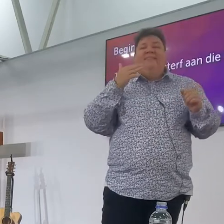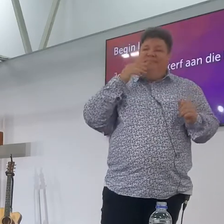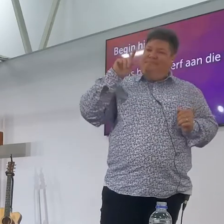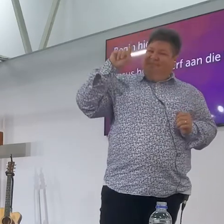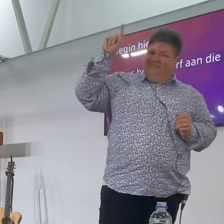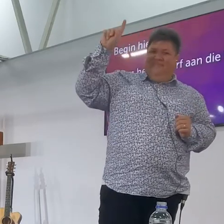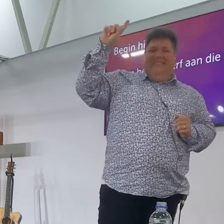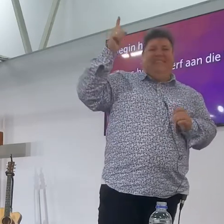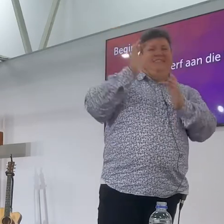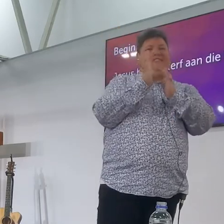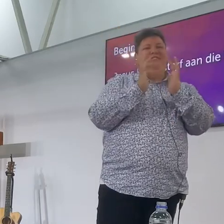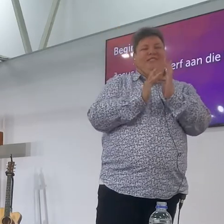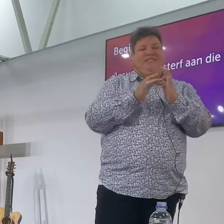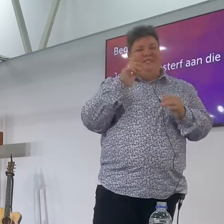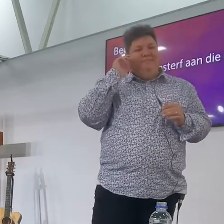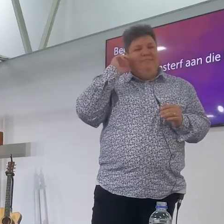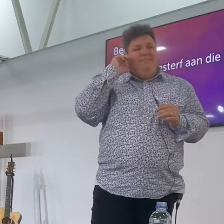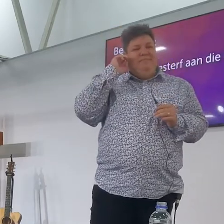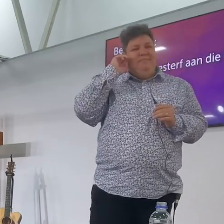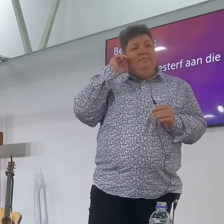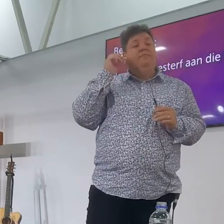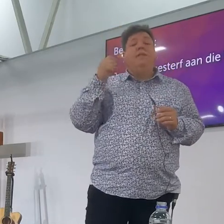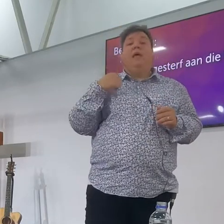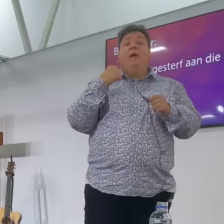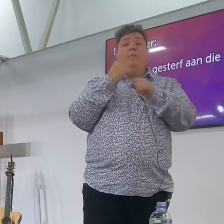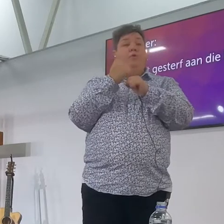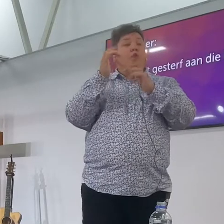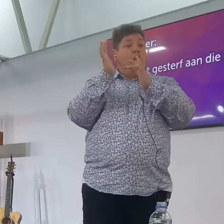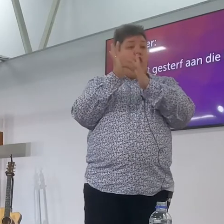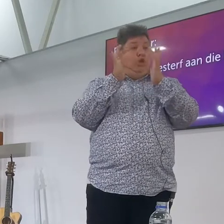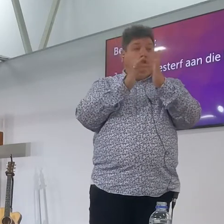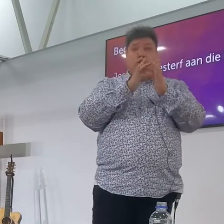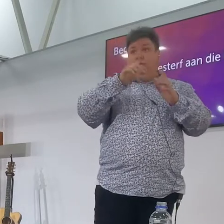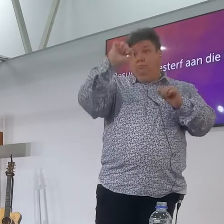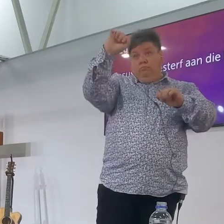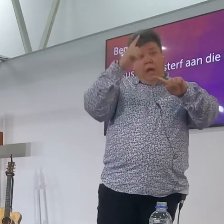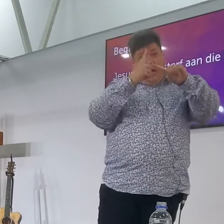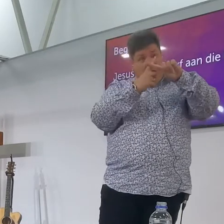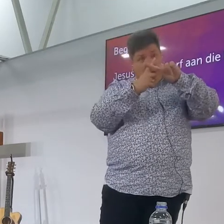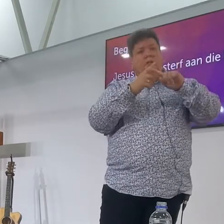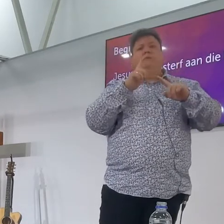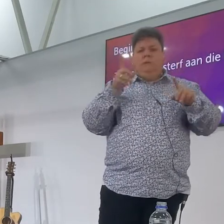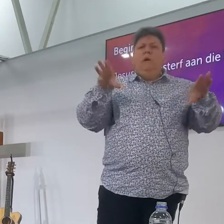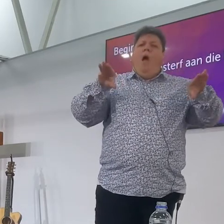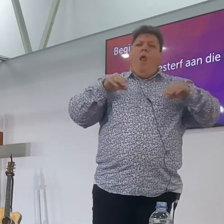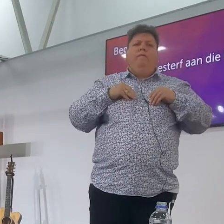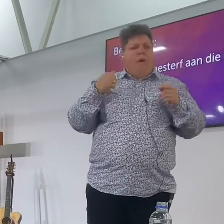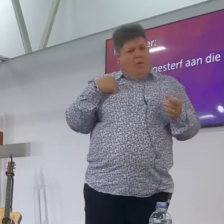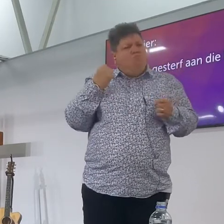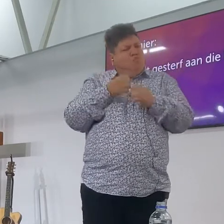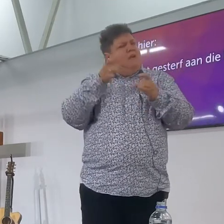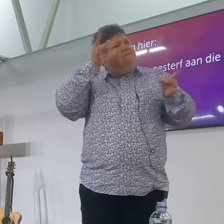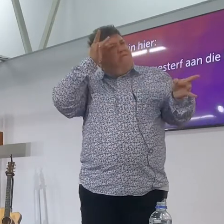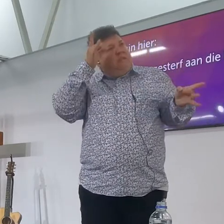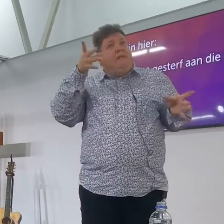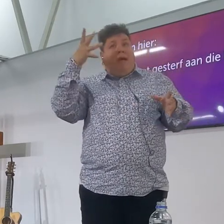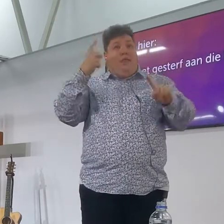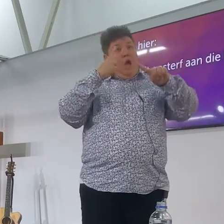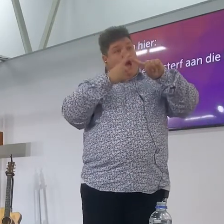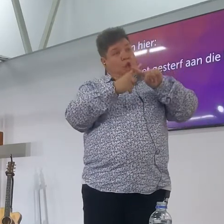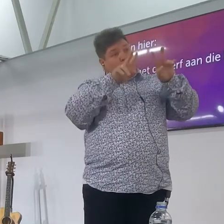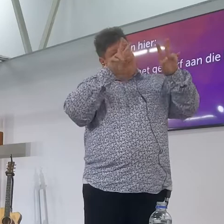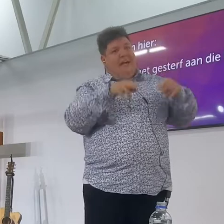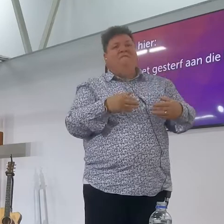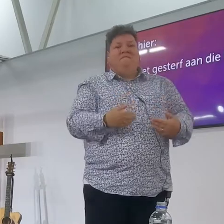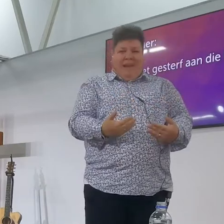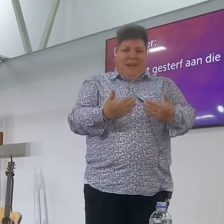Jesus. En dan wat ek moet doen is, ek moet Jesus se kruisdood aanvaar as genoeg vir my. Ek moet verstaan dat dit wat Jesus aan die kruis gedoen